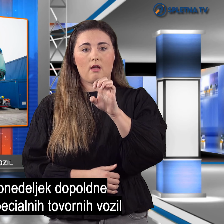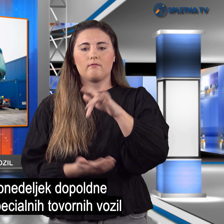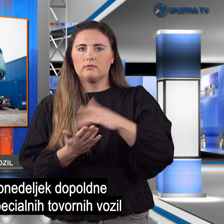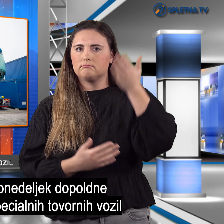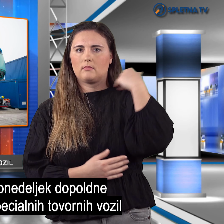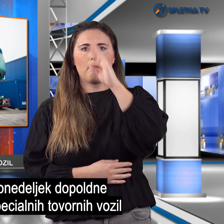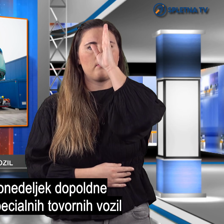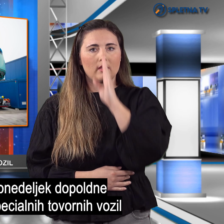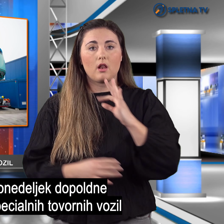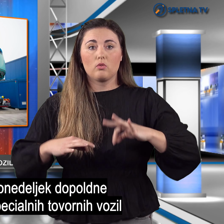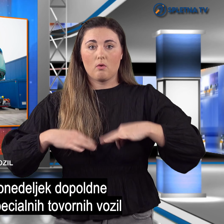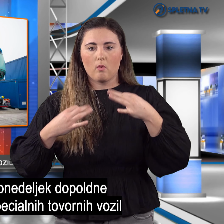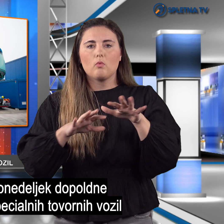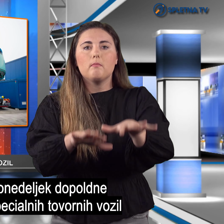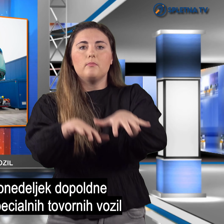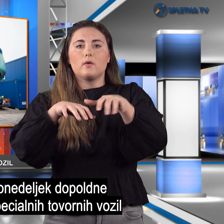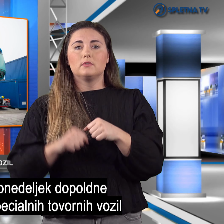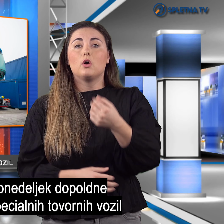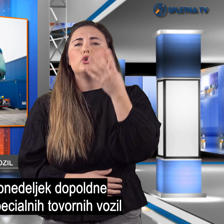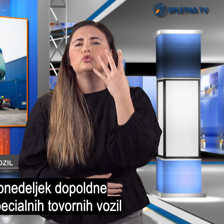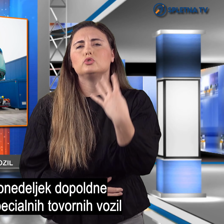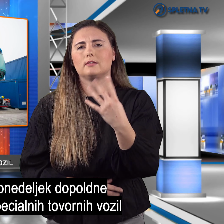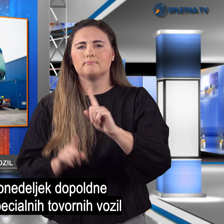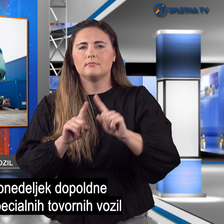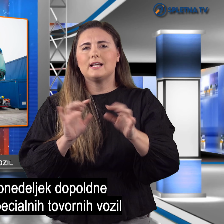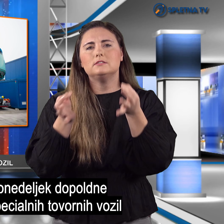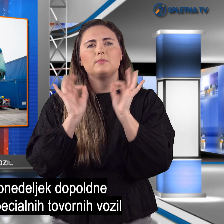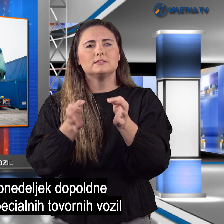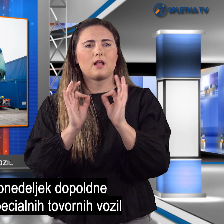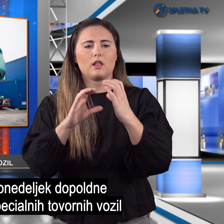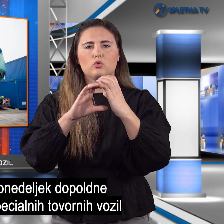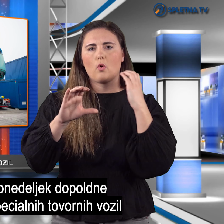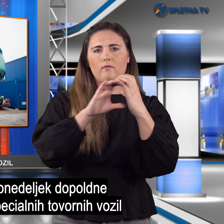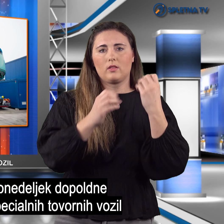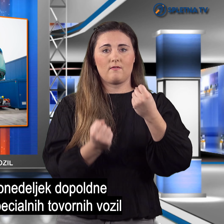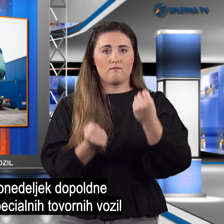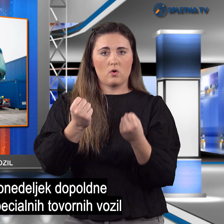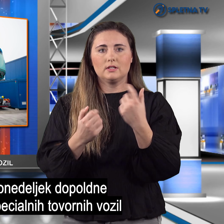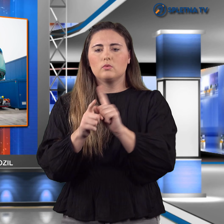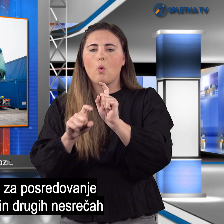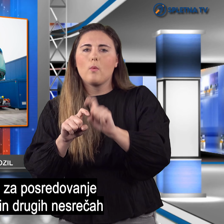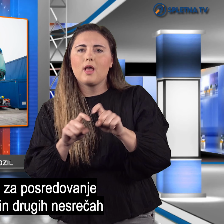specialnih tovornih vozil in opremo za posredovanje v naravnih in drugih nesrečah v vrednosti 30